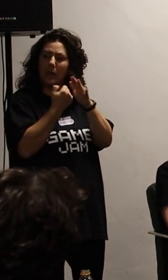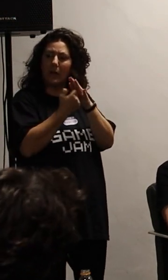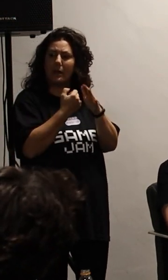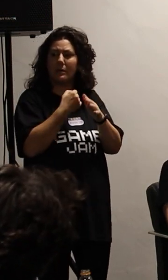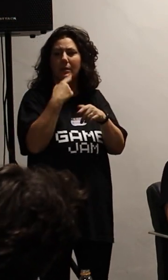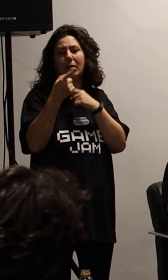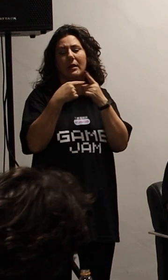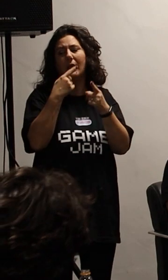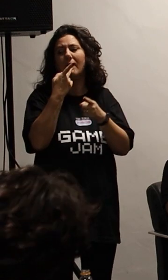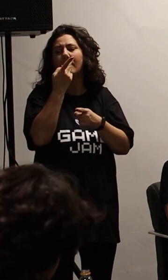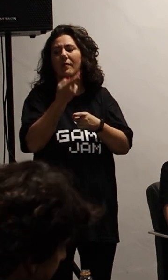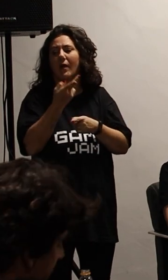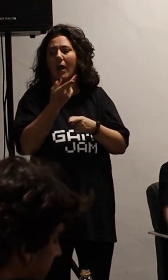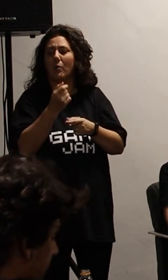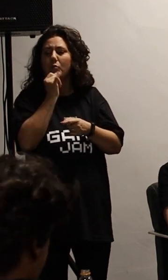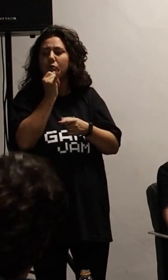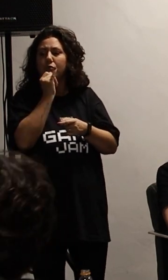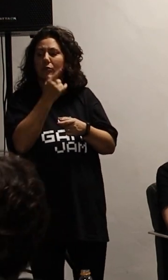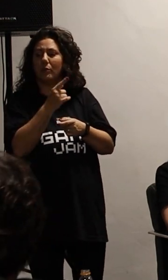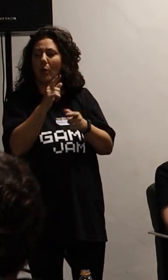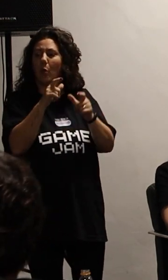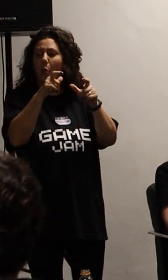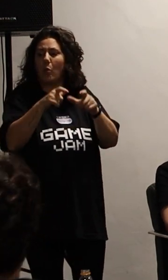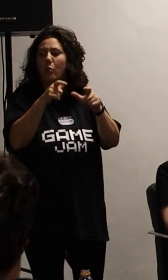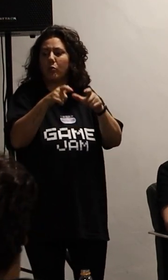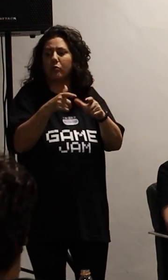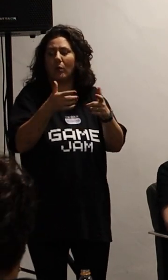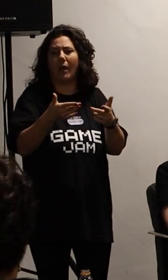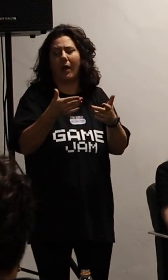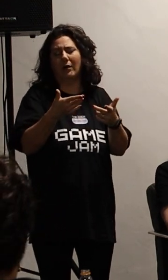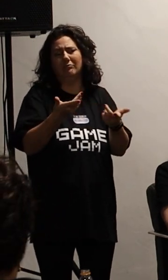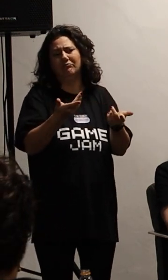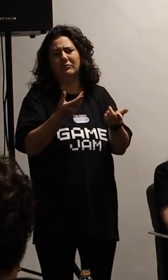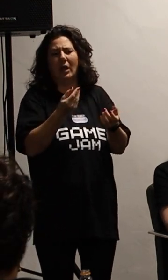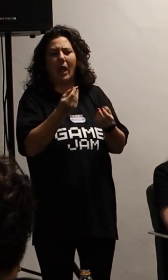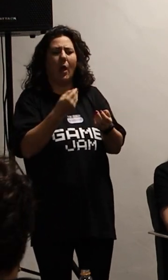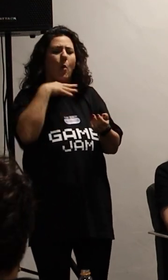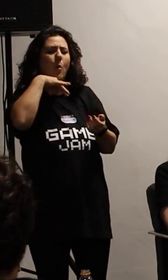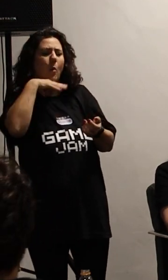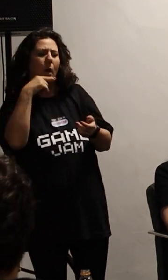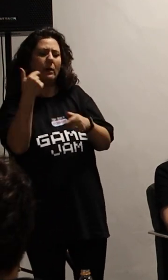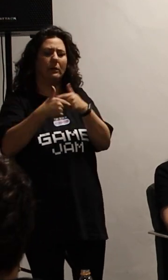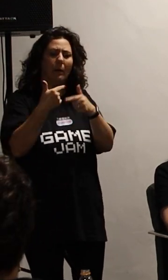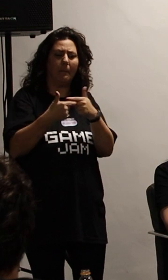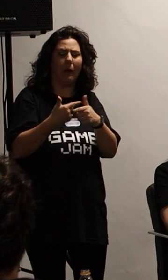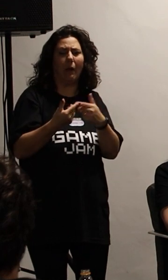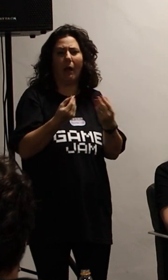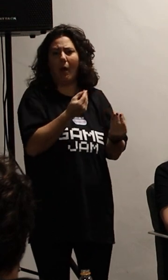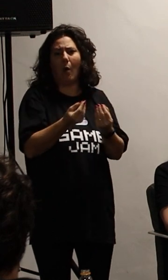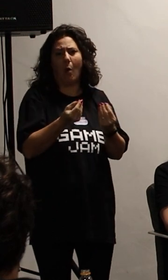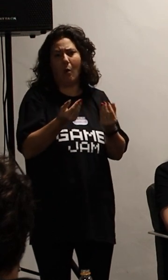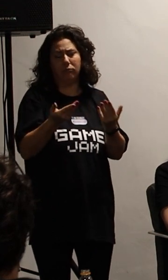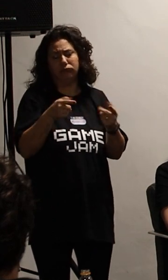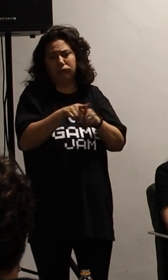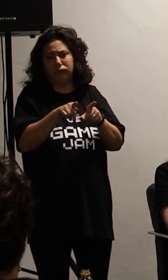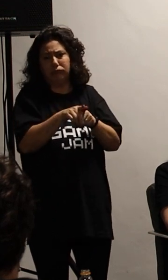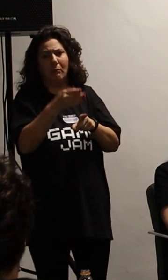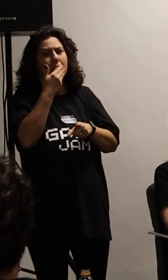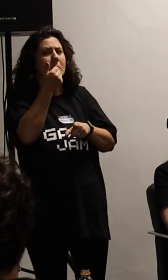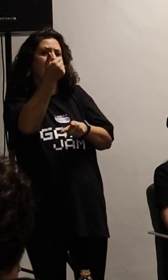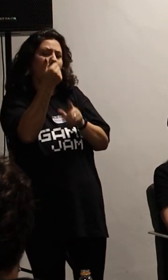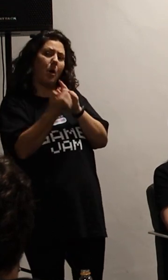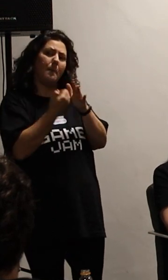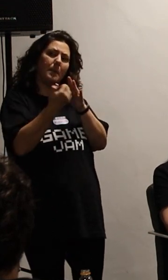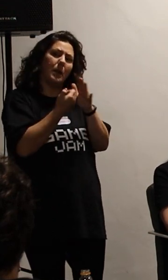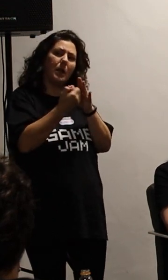interessante trabalhar, se tal empresa tem um ambiente tóxico, até esse tipo de coisa. É interessante saber quais são as melhores empresas,